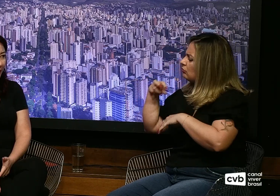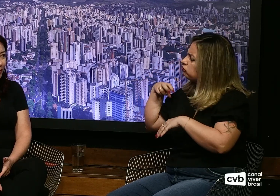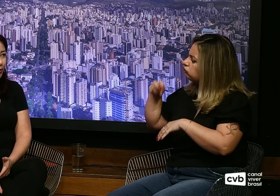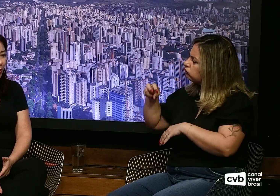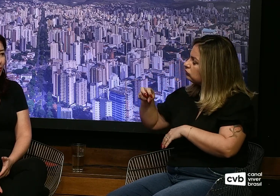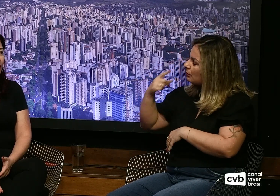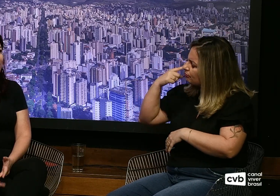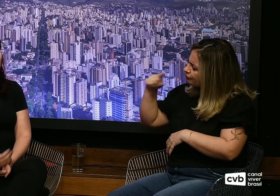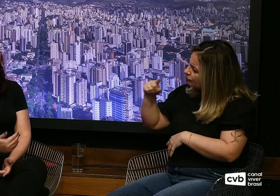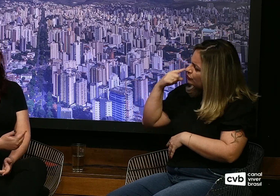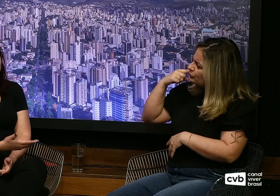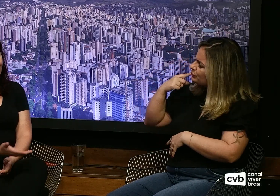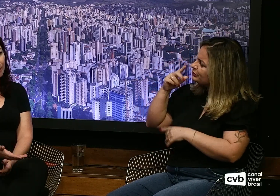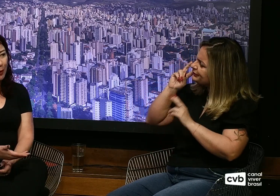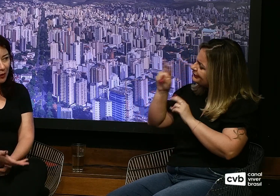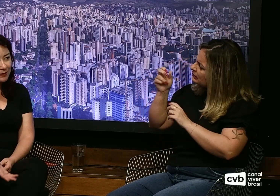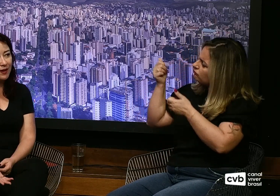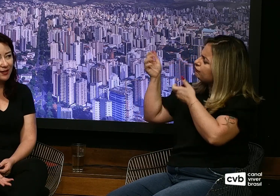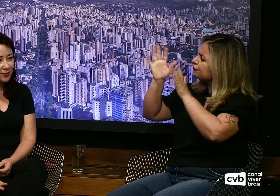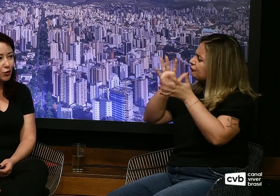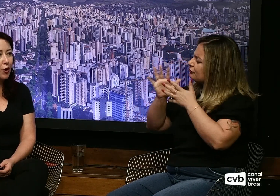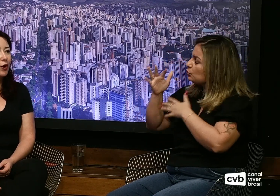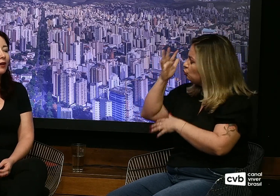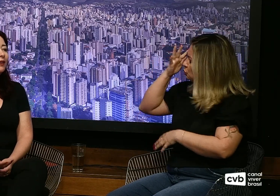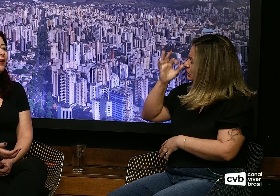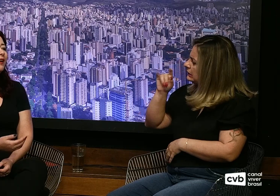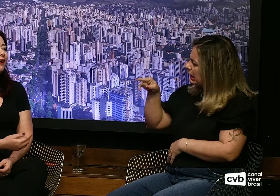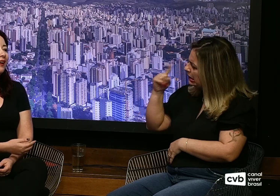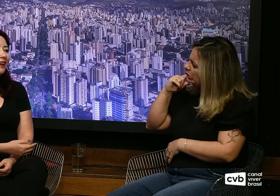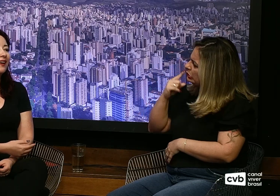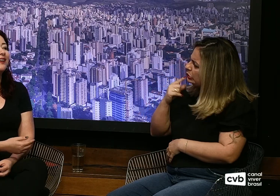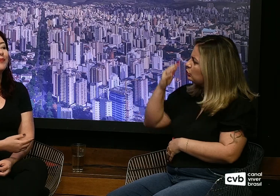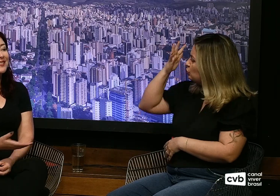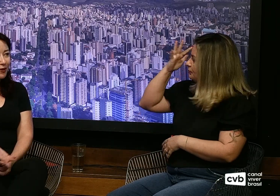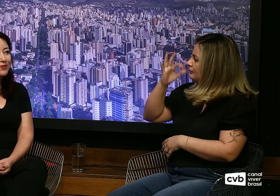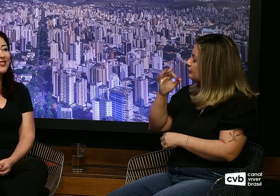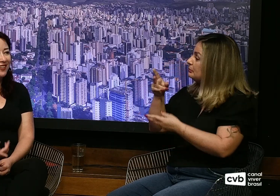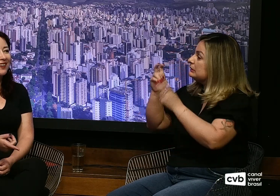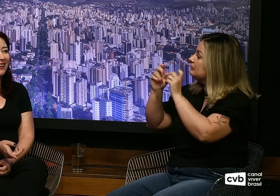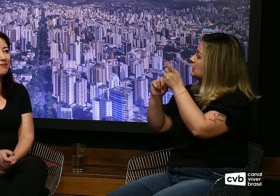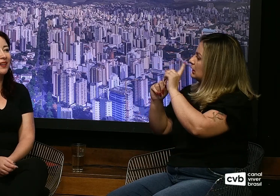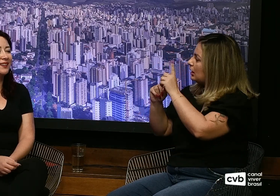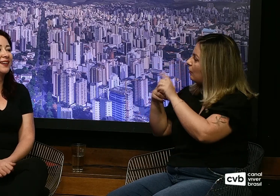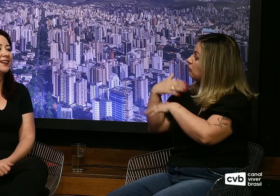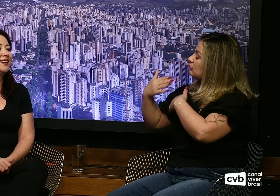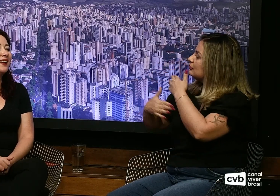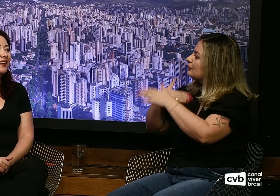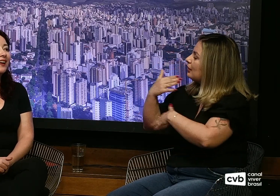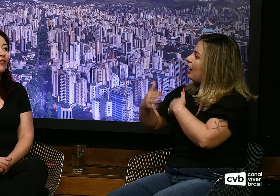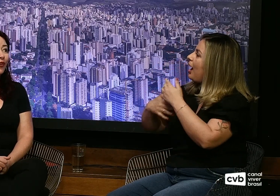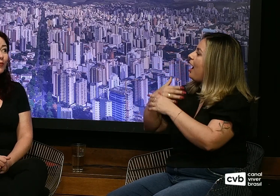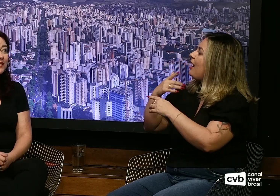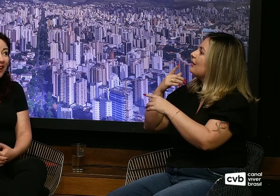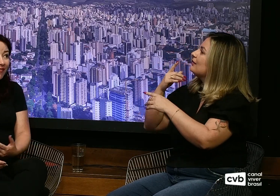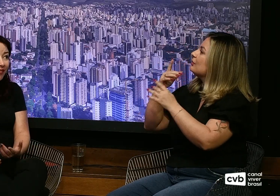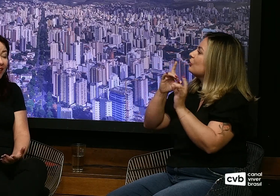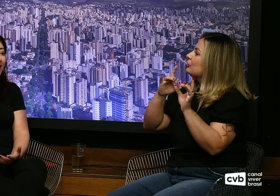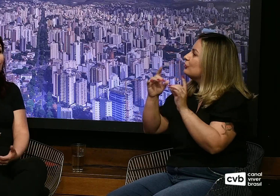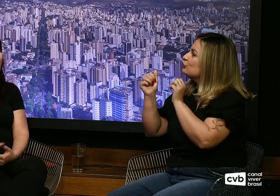para surdos, então ela passava próxima a essa escola... Mas não podia estudar. Mas não podia, é, aprender. E aí que ela foi observando,